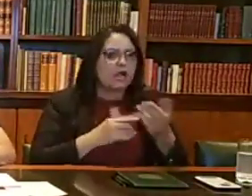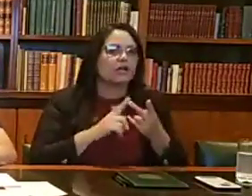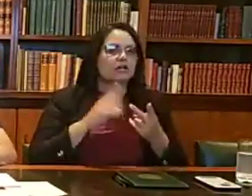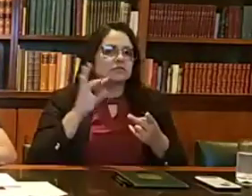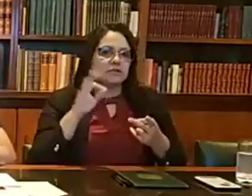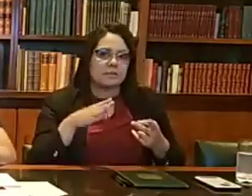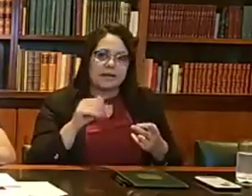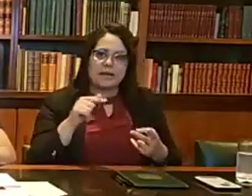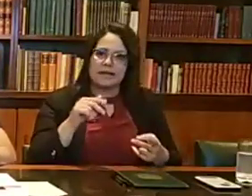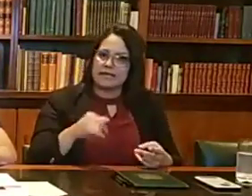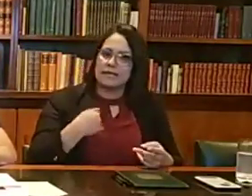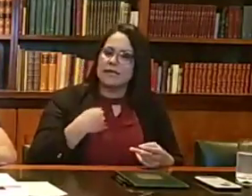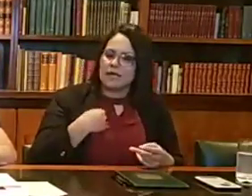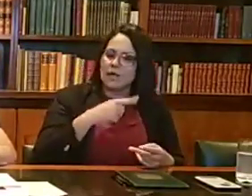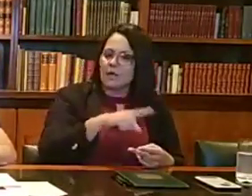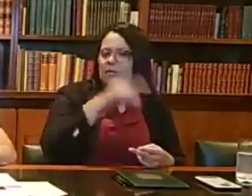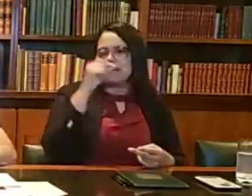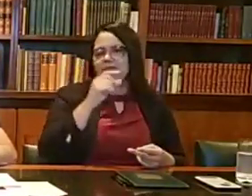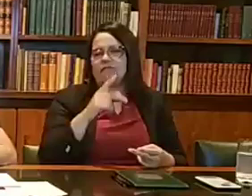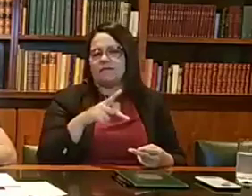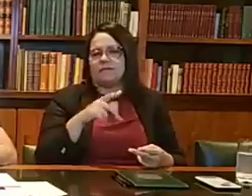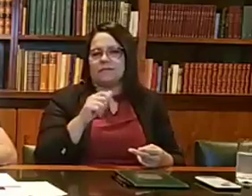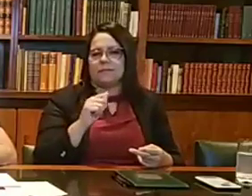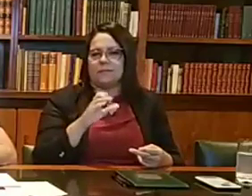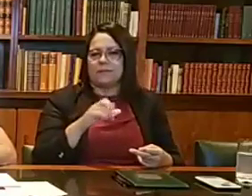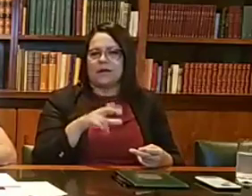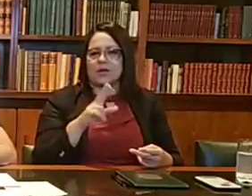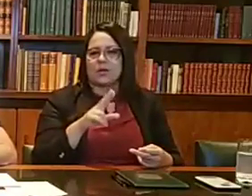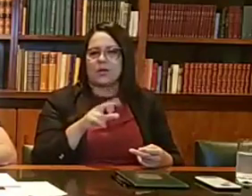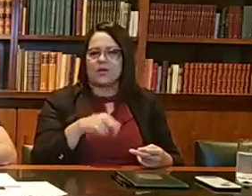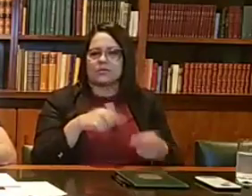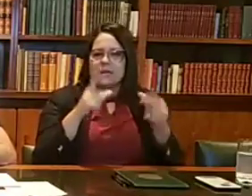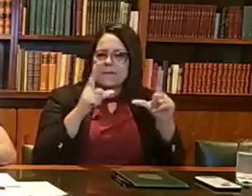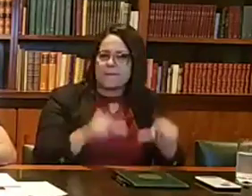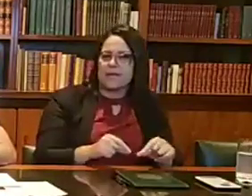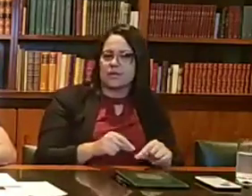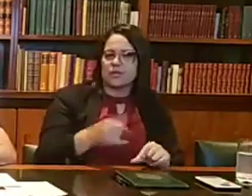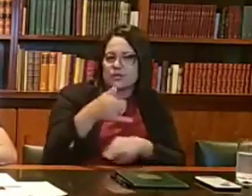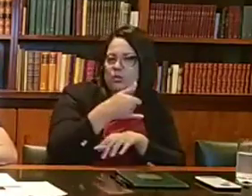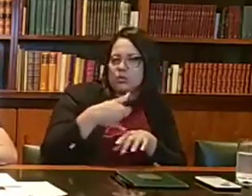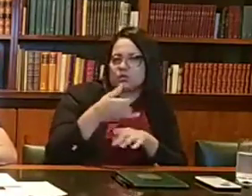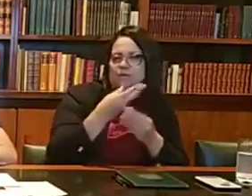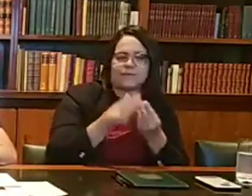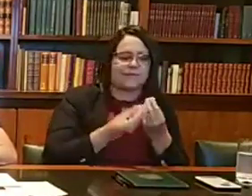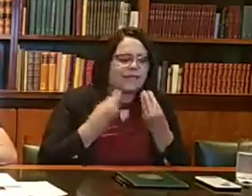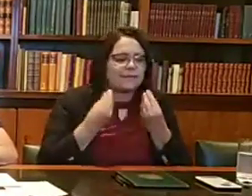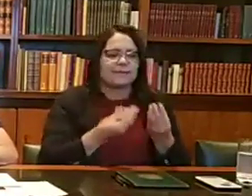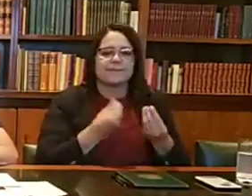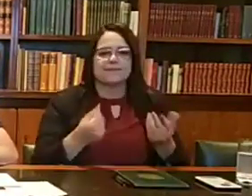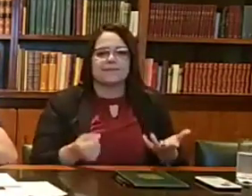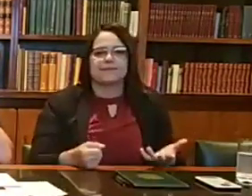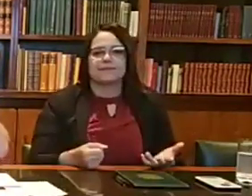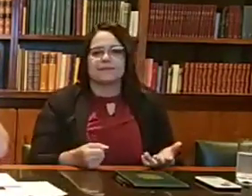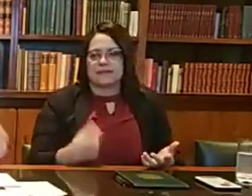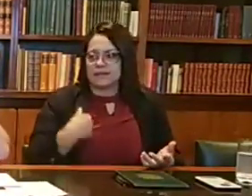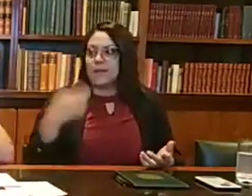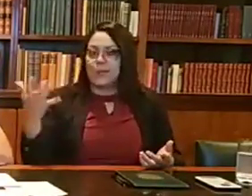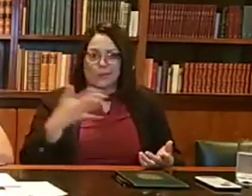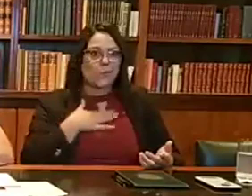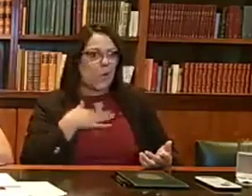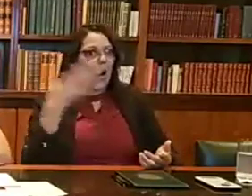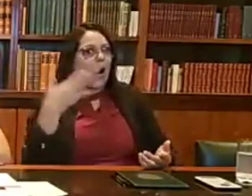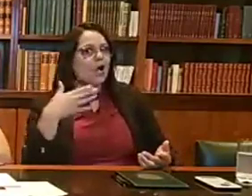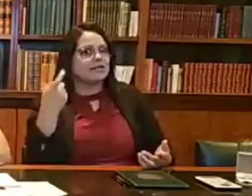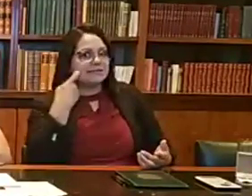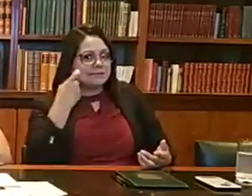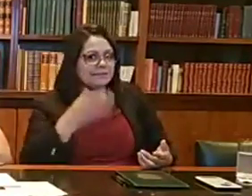também. Eu confesso que prefiro o pacu, é mais tem menos gordura, é mais saboroso. Eu já gosto de um peixe mais gordinho. E